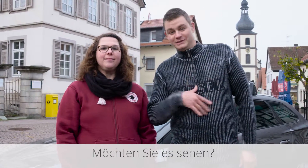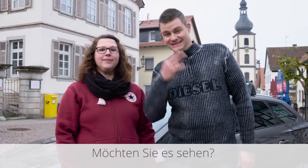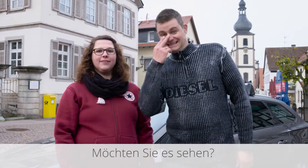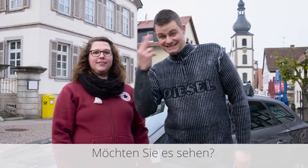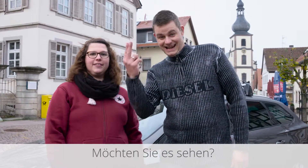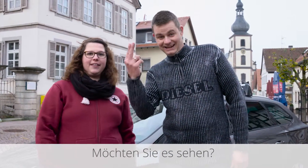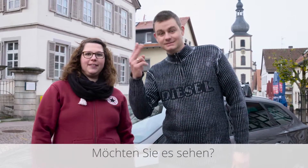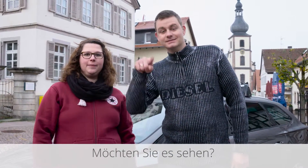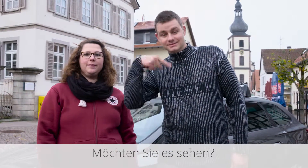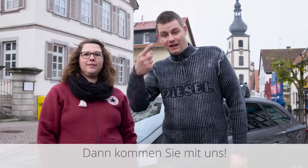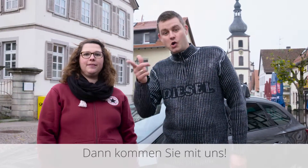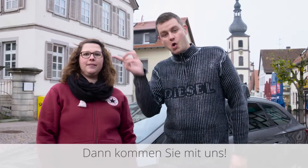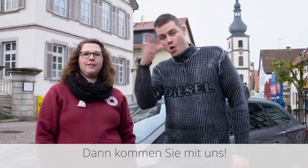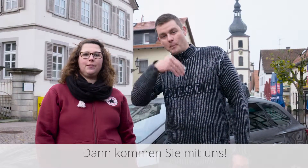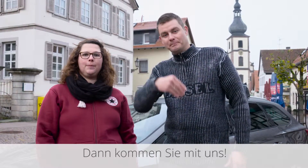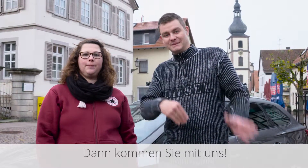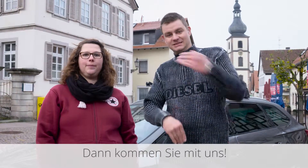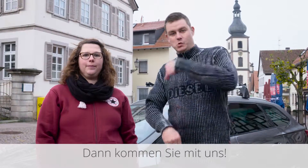Möchten Sie es sehen? Dann kommen Sie mit uns.